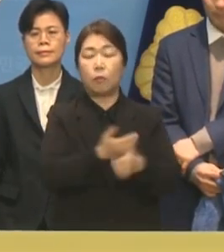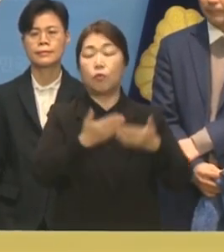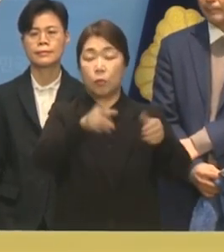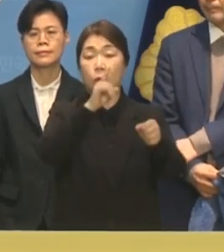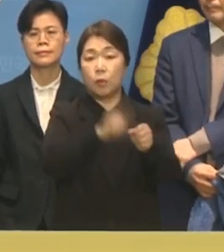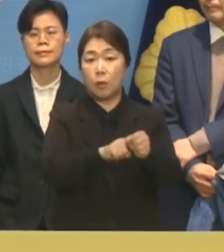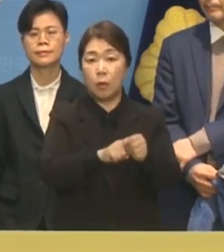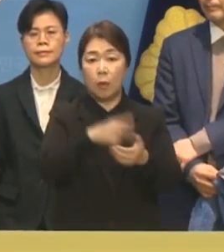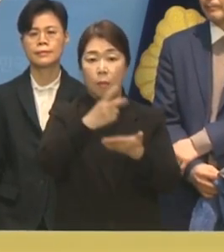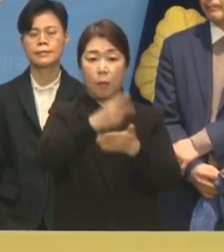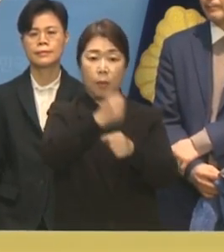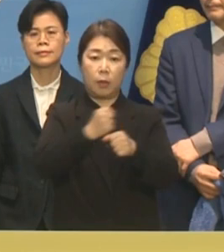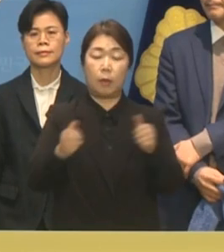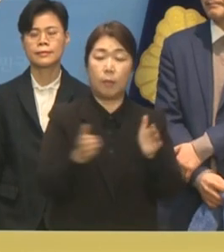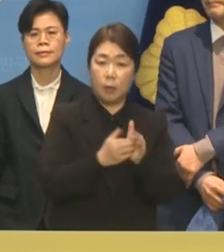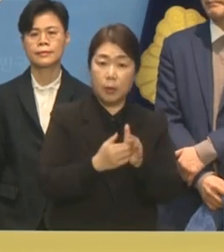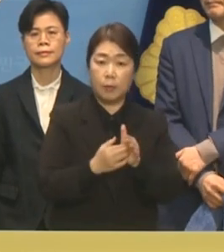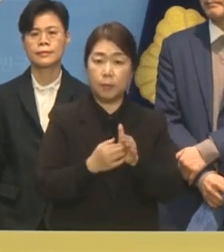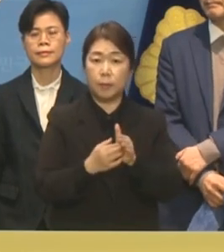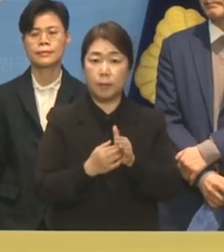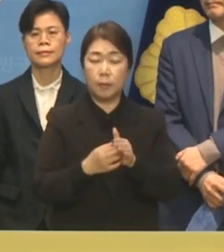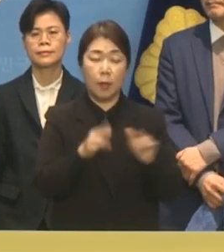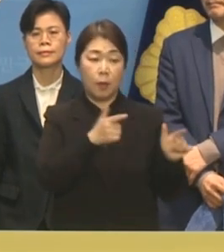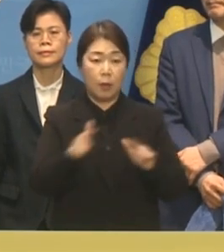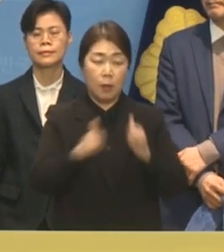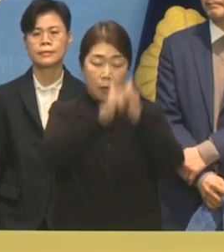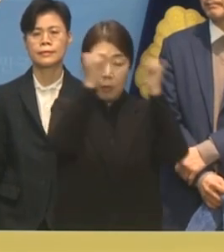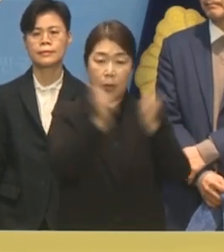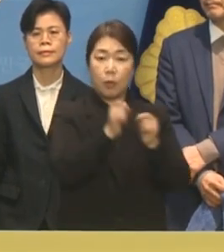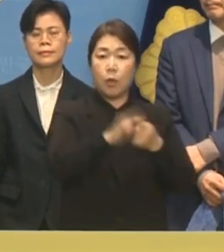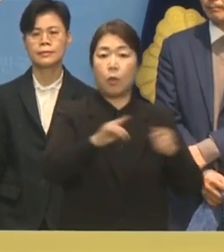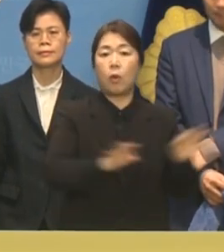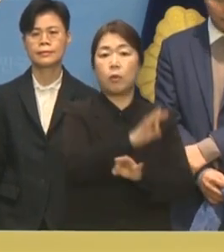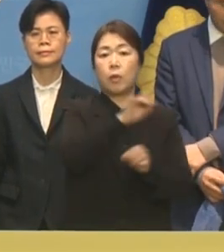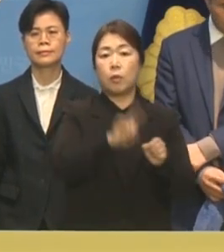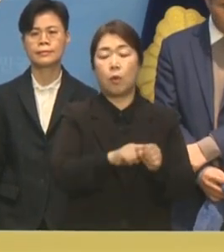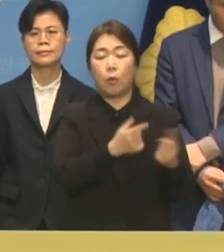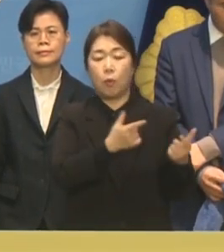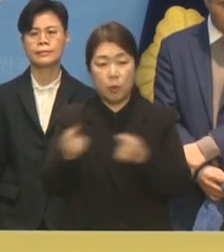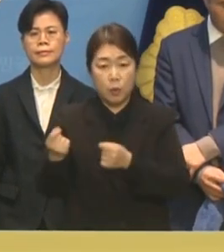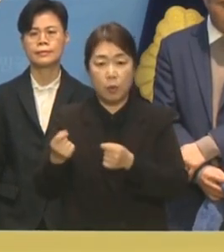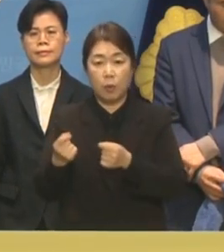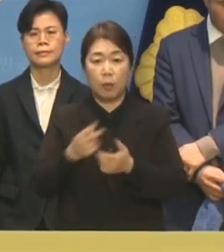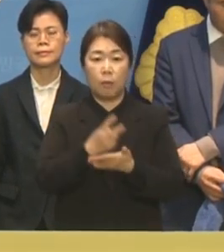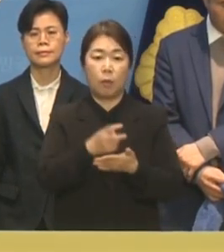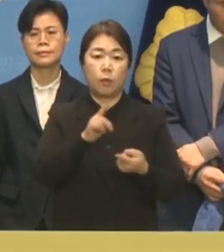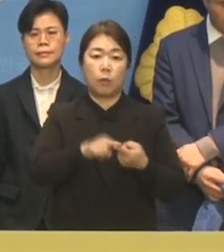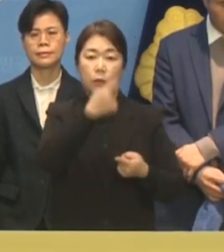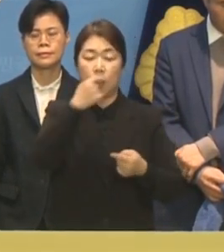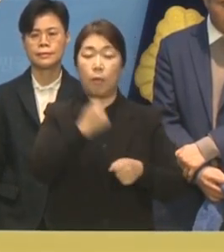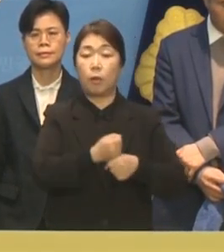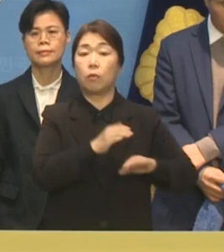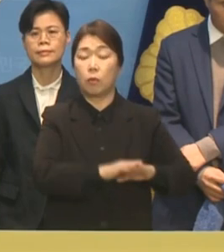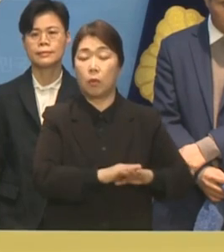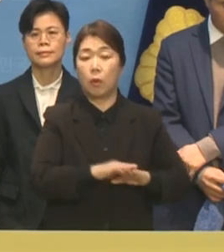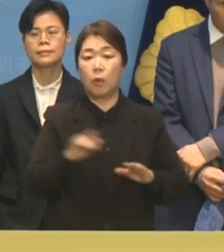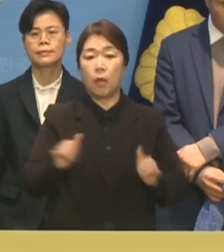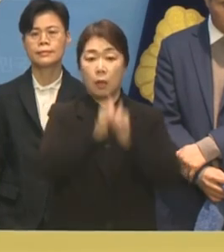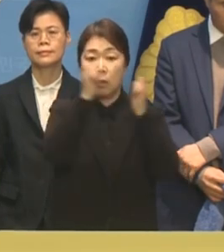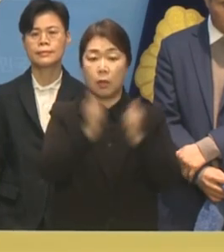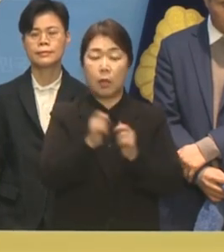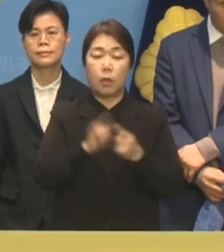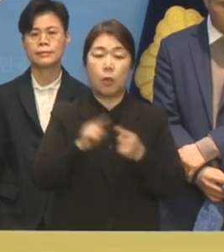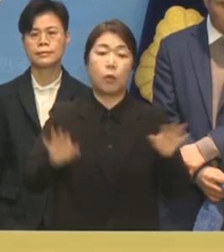발의되었습니다. 이 법률에는 다양한 사회적 경제 조직을 포괄하는 공통의 법적 토대를 마련하고 사회적 경제 발전을